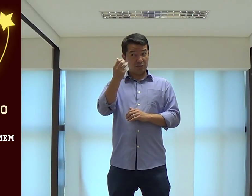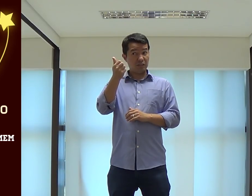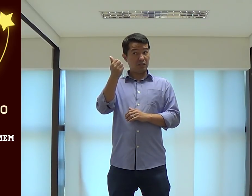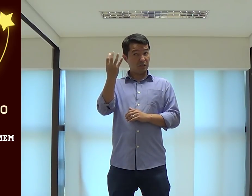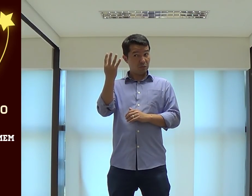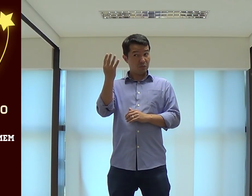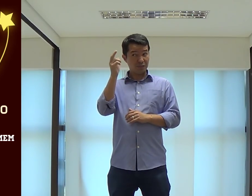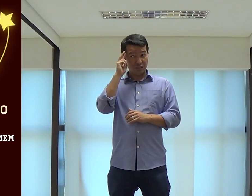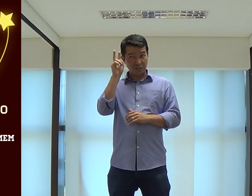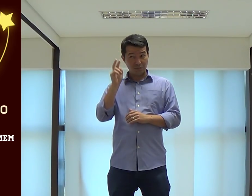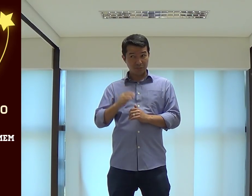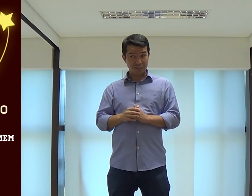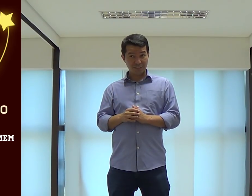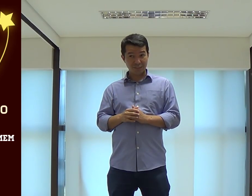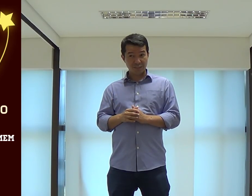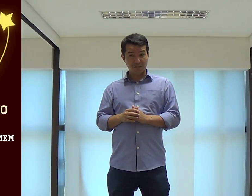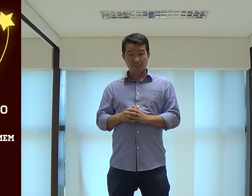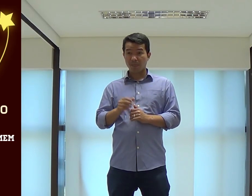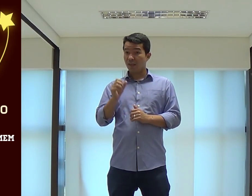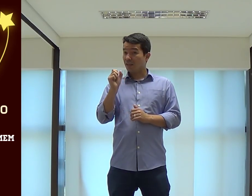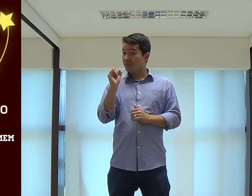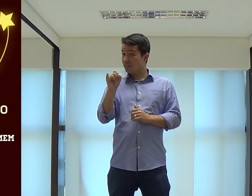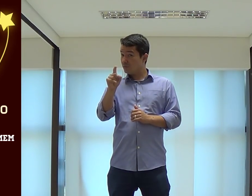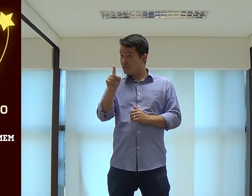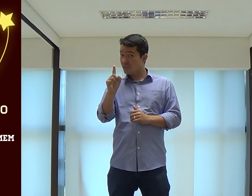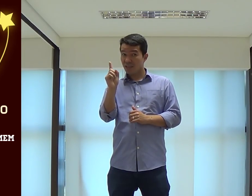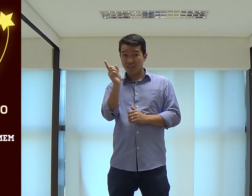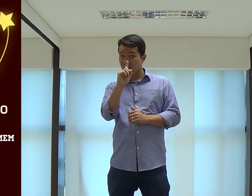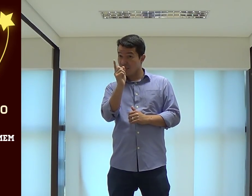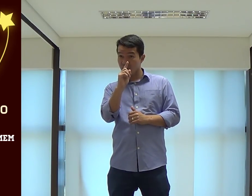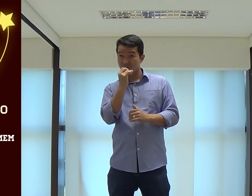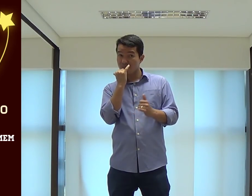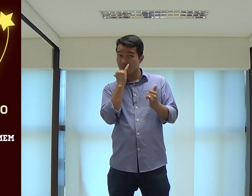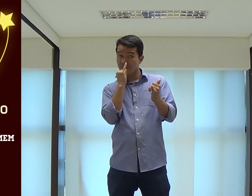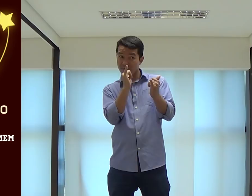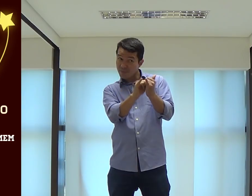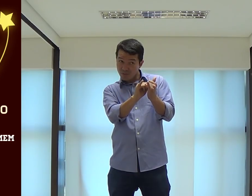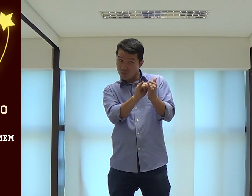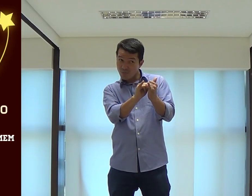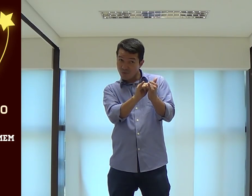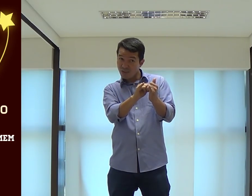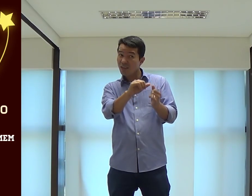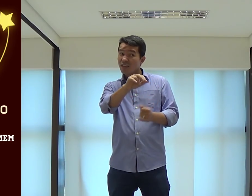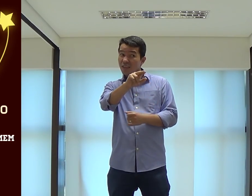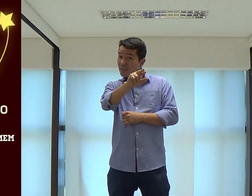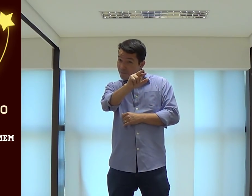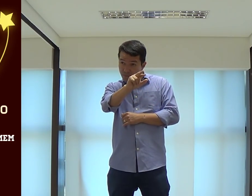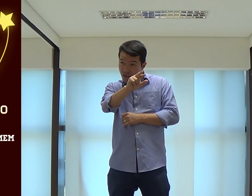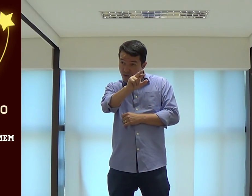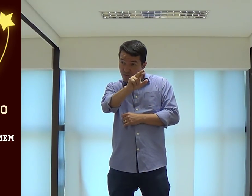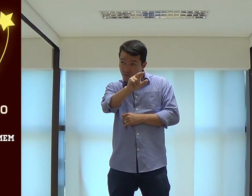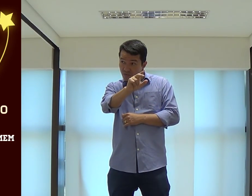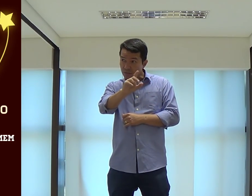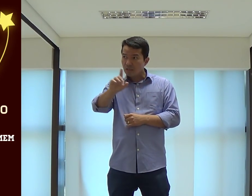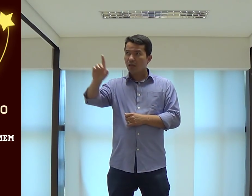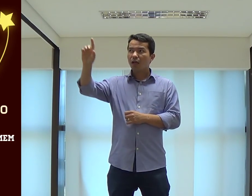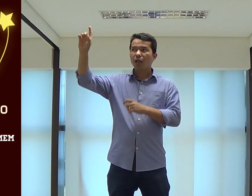6, versículo 13 e 14. Você lembra o que estava escrito? Se você não perdoar o seu